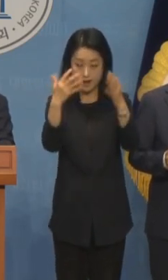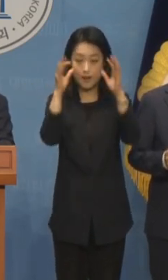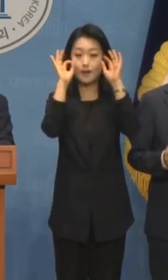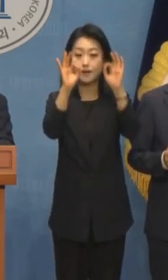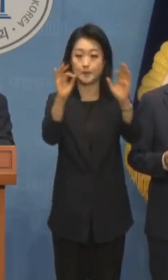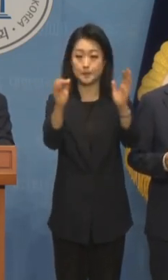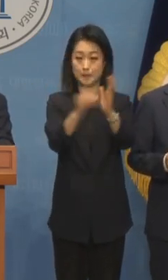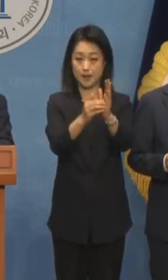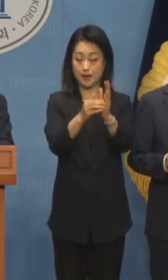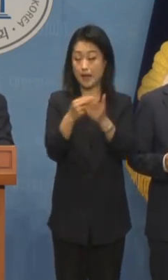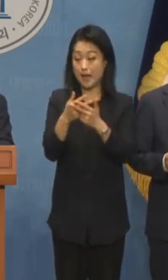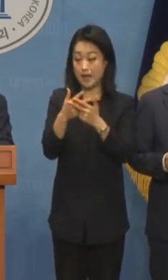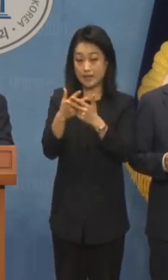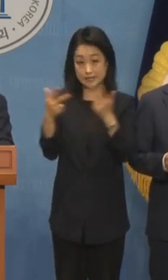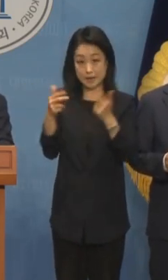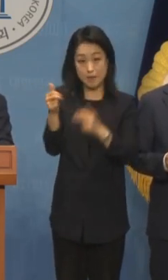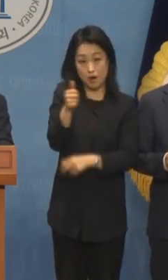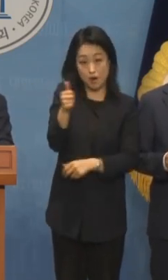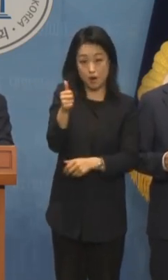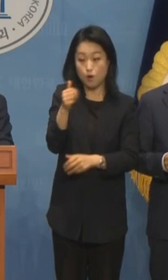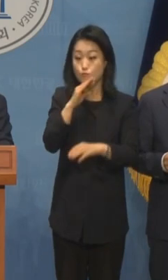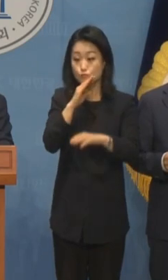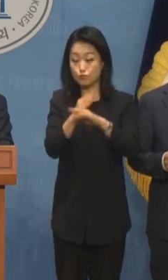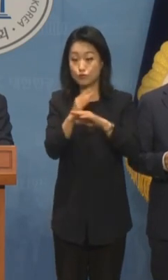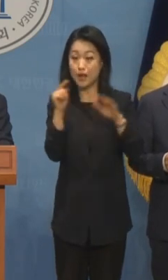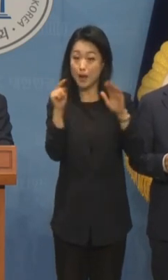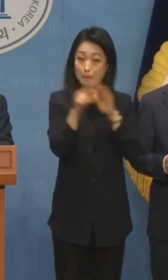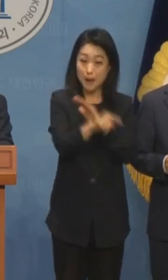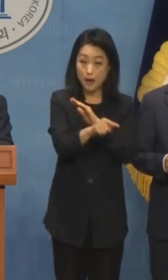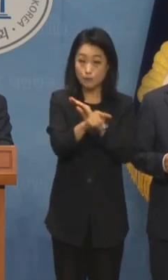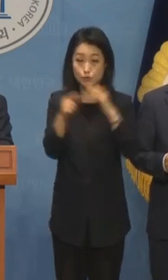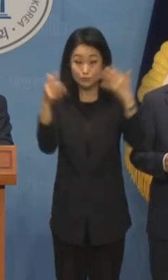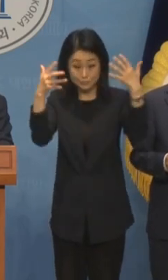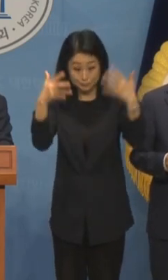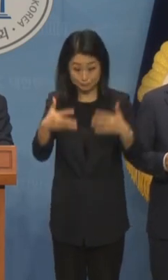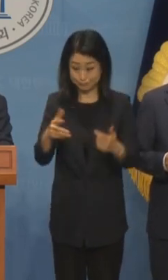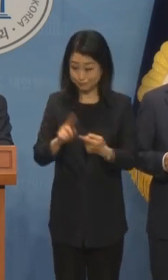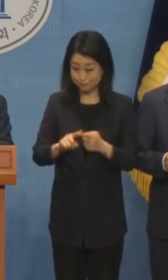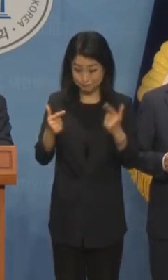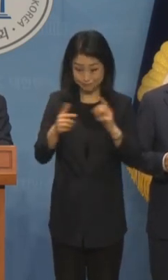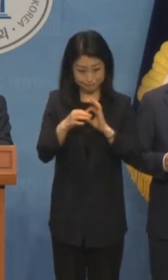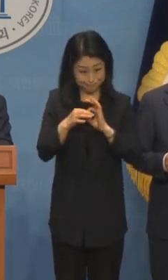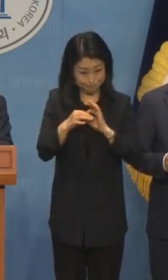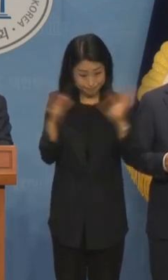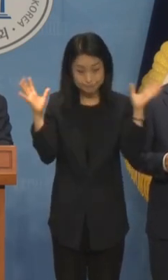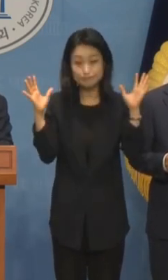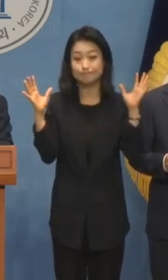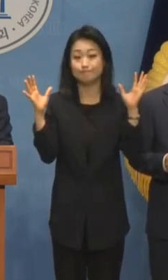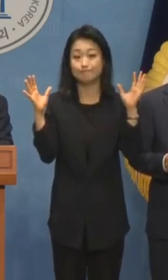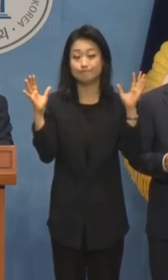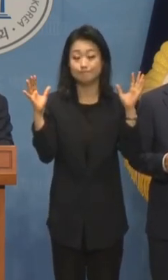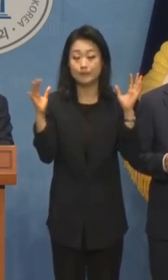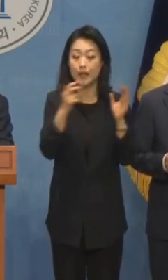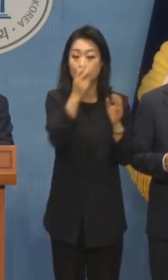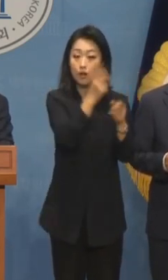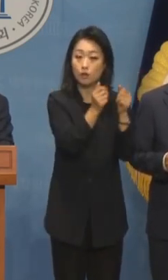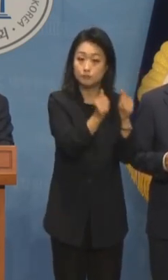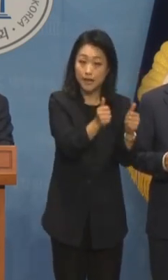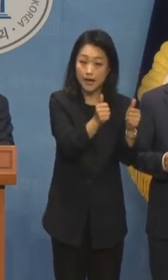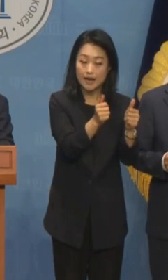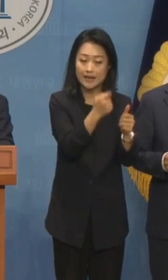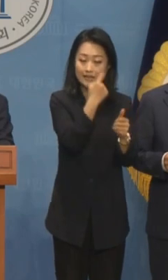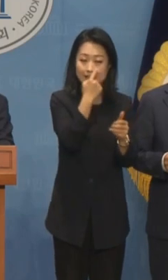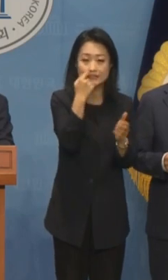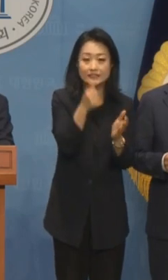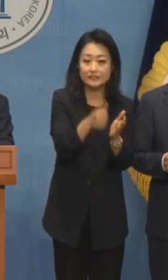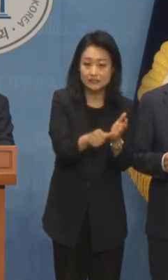당연히 이재명 전 지사의 방북 대가와는 전혀 무관한 사건이자 검찰의 무리한